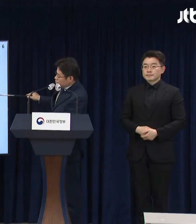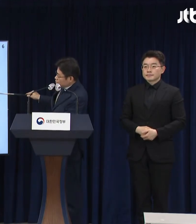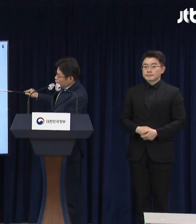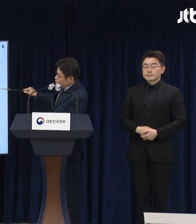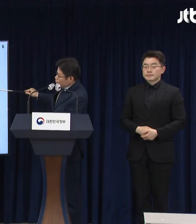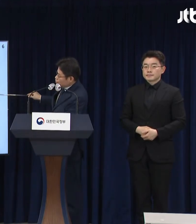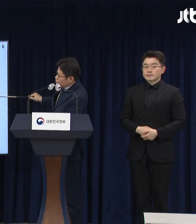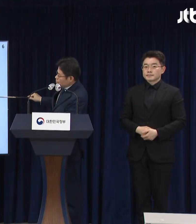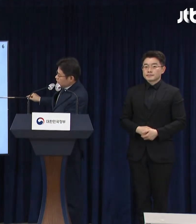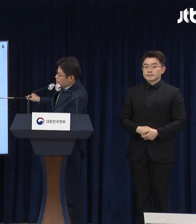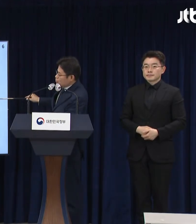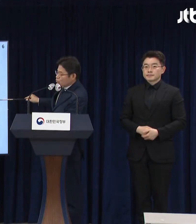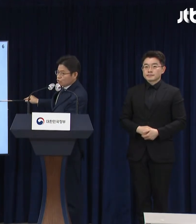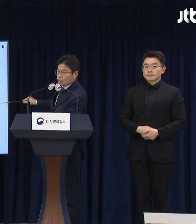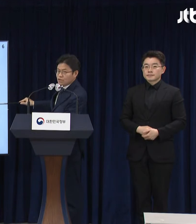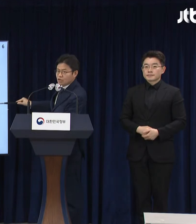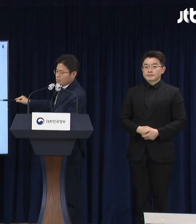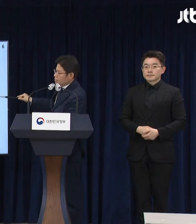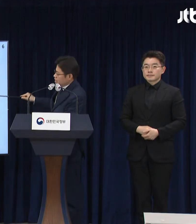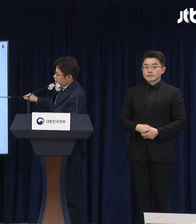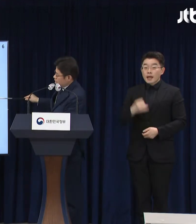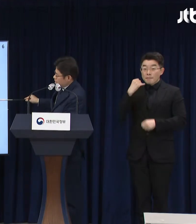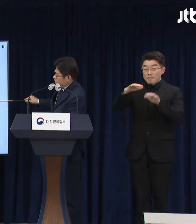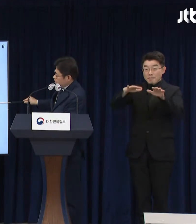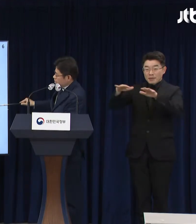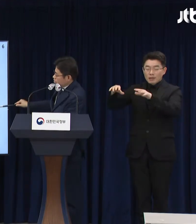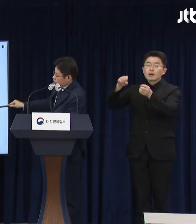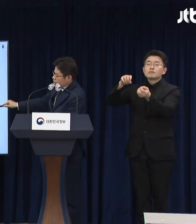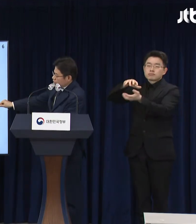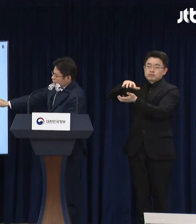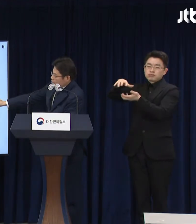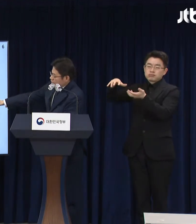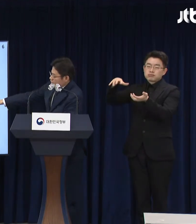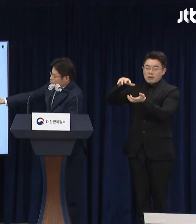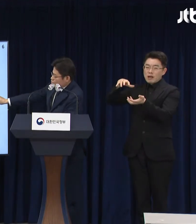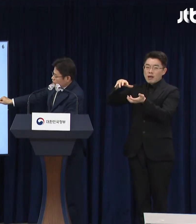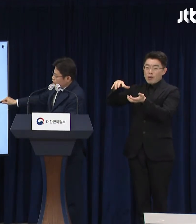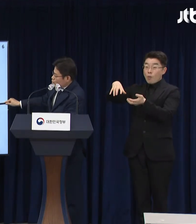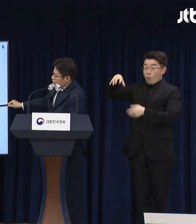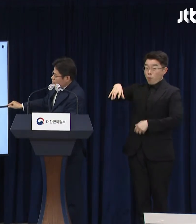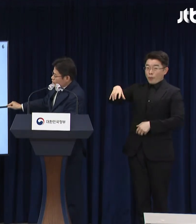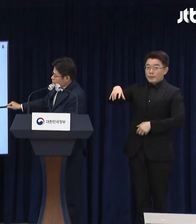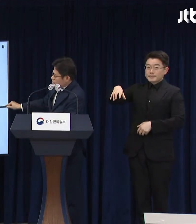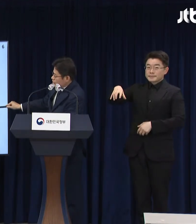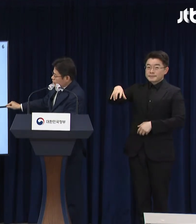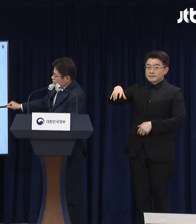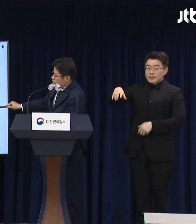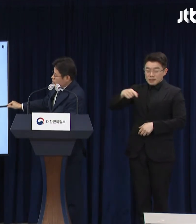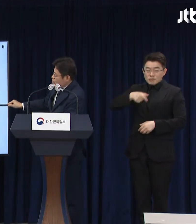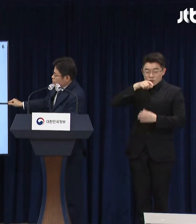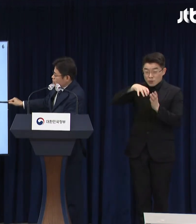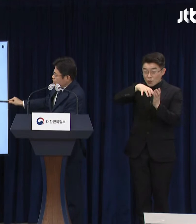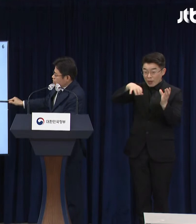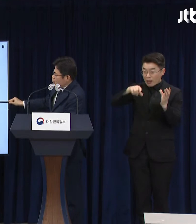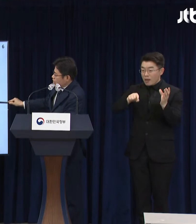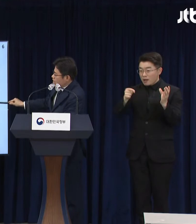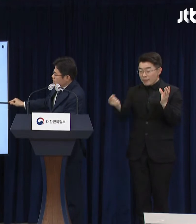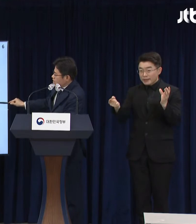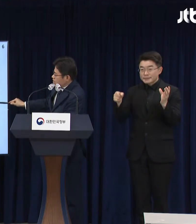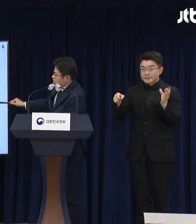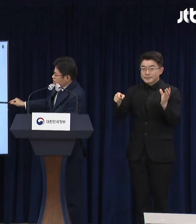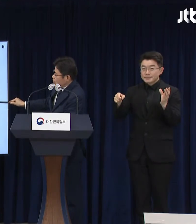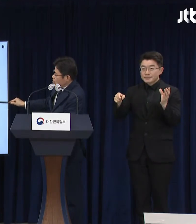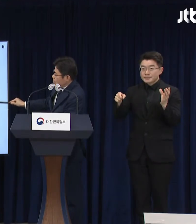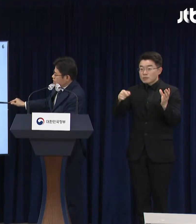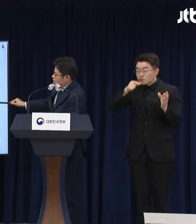말씀드린 대로 오염수를 바닷물로 섞는 설비입니다. 그래서 바닷물을 이송하는 펌프, 그리고